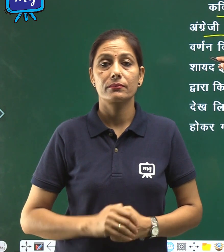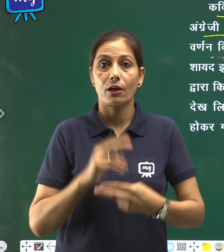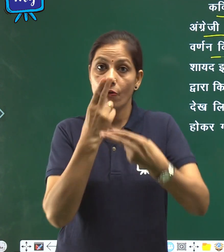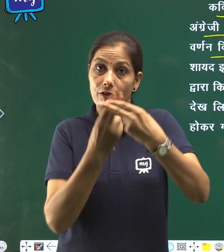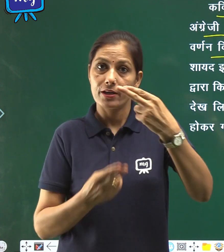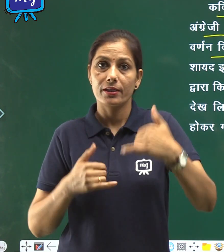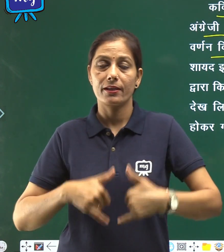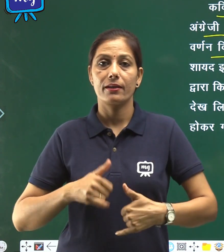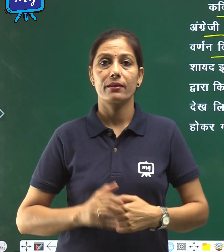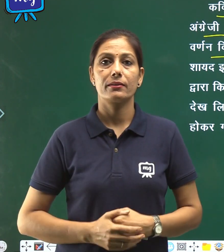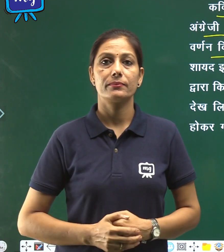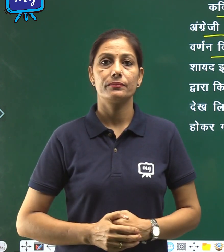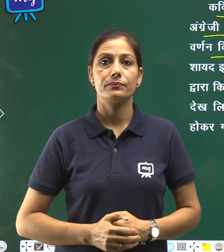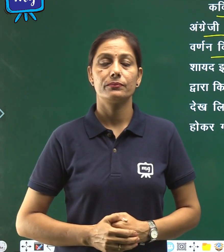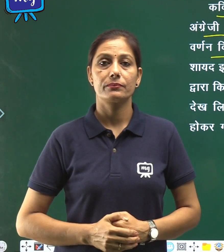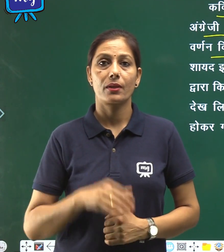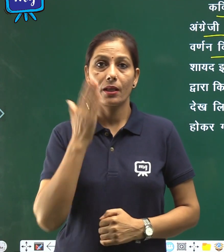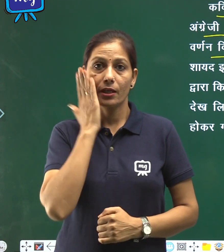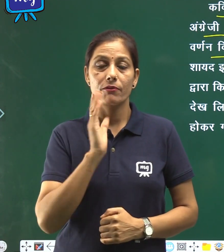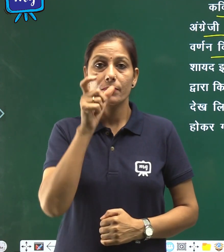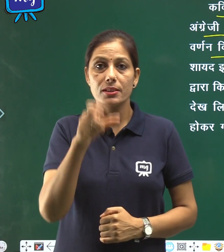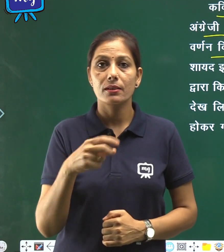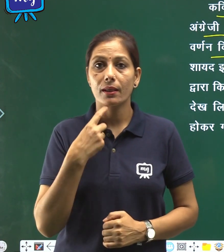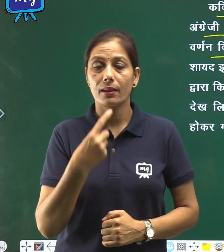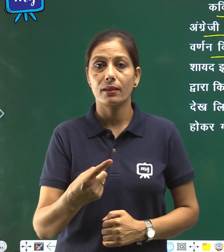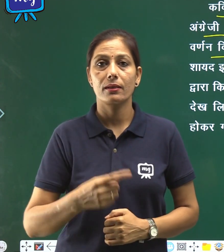वर्णन किया है। कवि कहते हैं कि